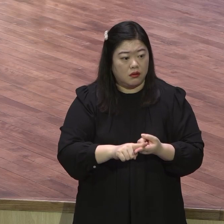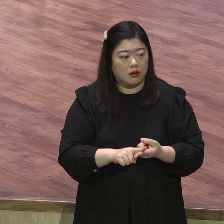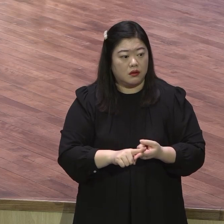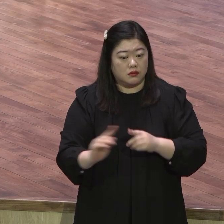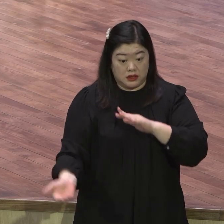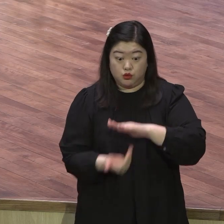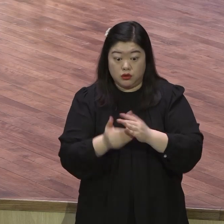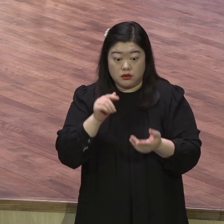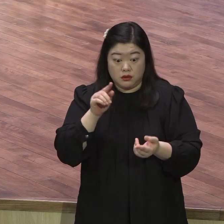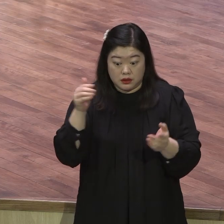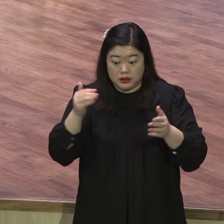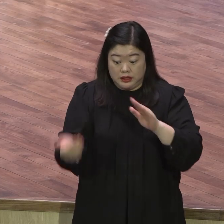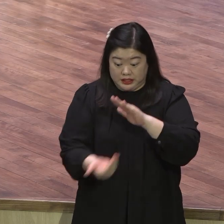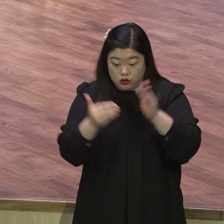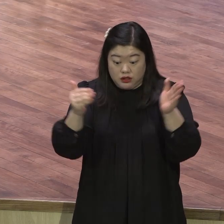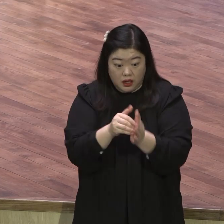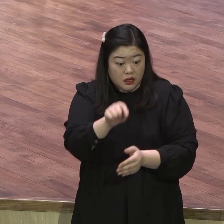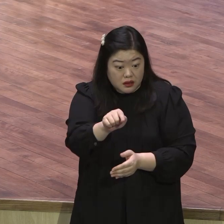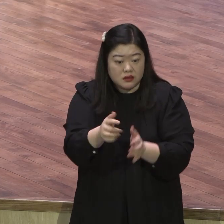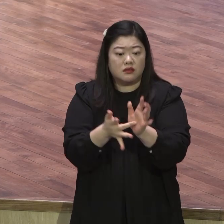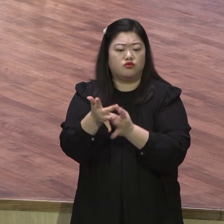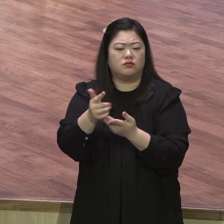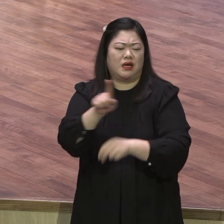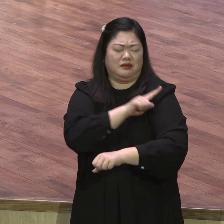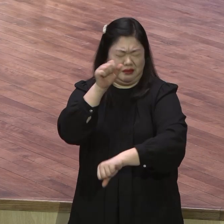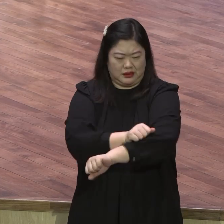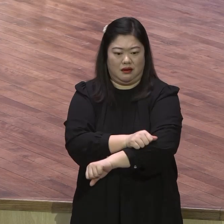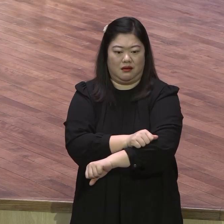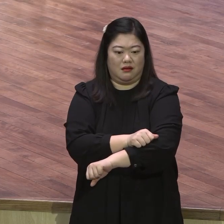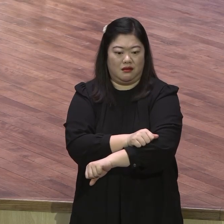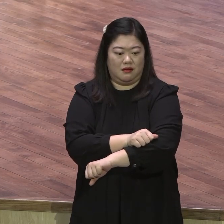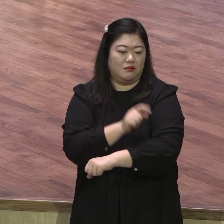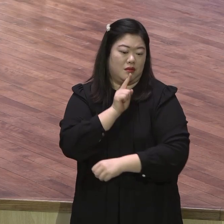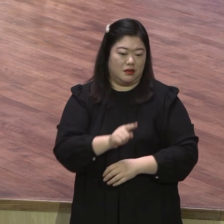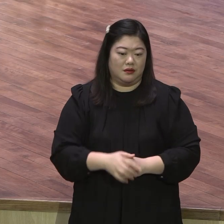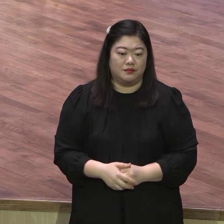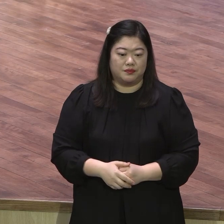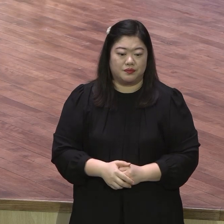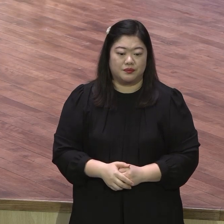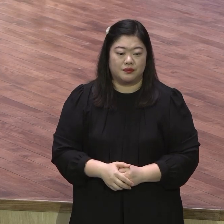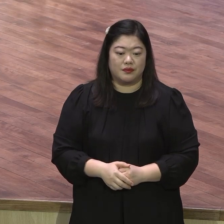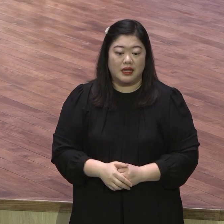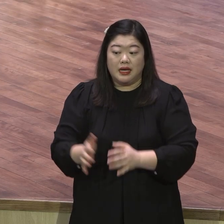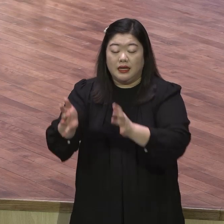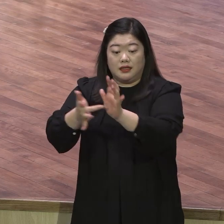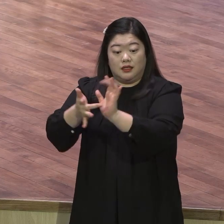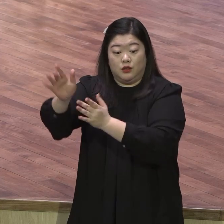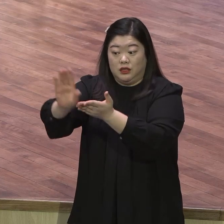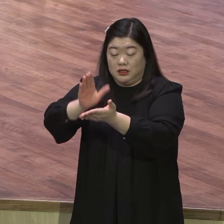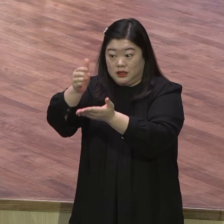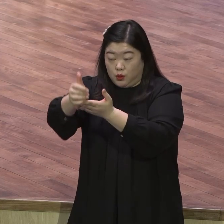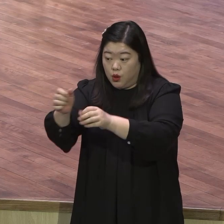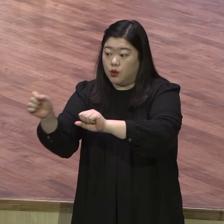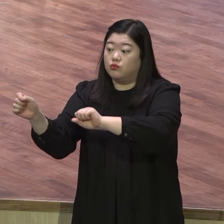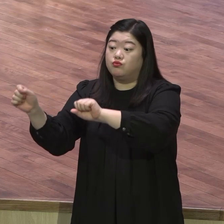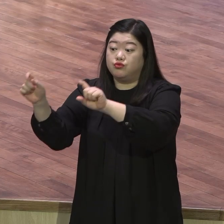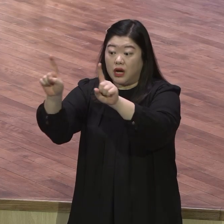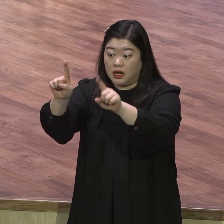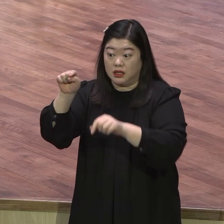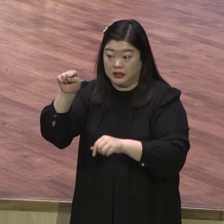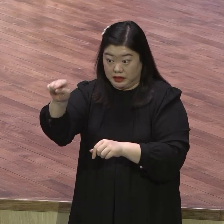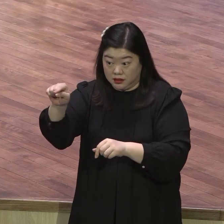사도 바울도 부활장을 불리는 니 곤도전서 15장 3절로 4절에서 예수 거시도의 부활이 말씀